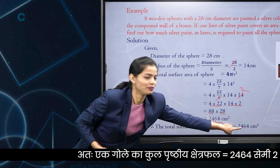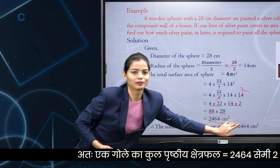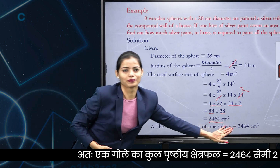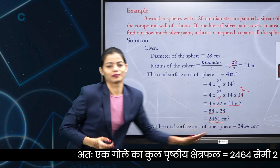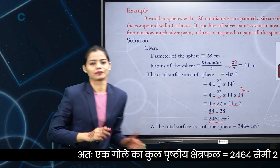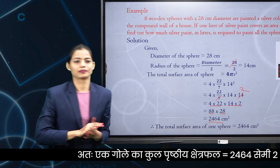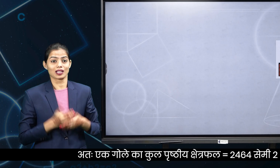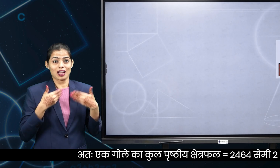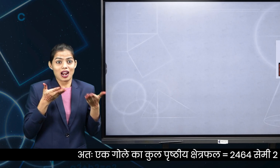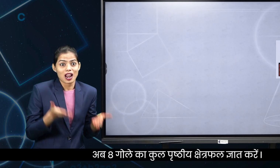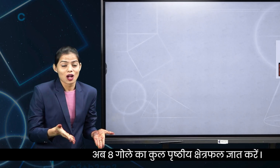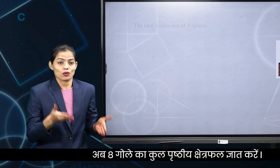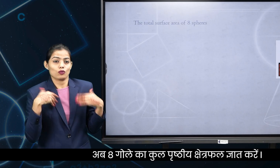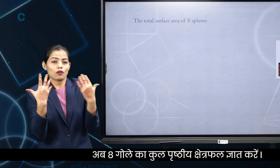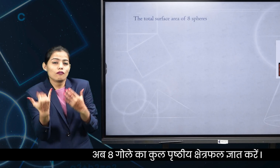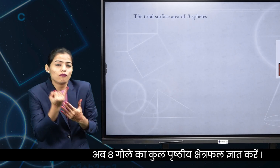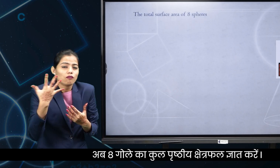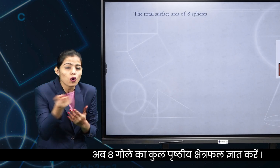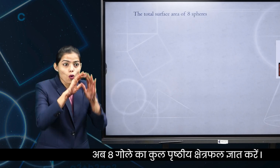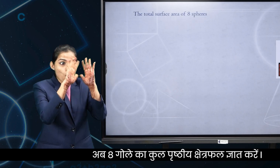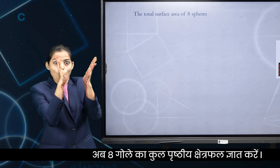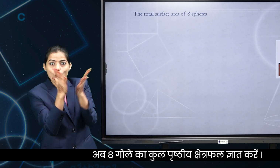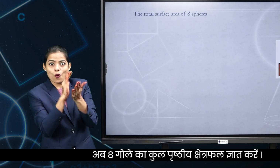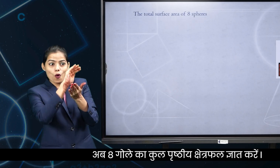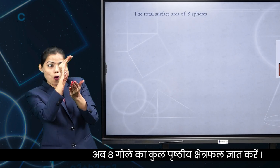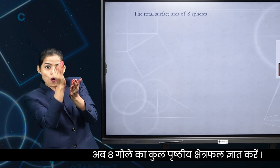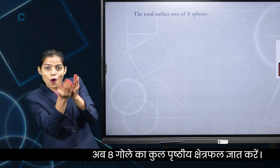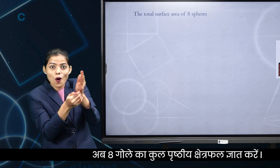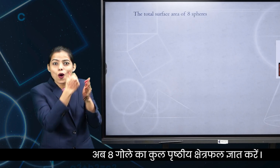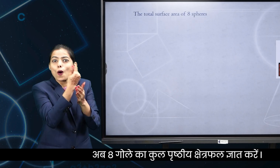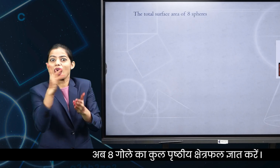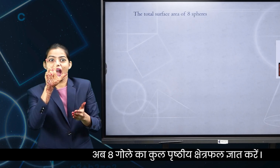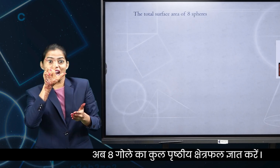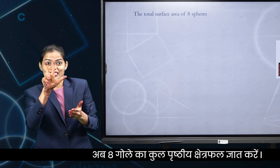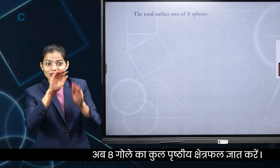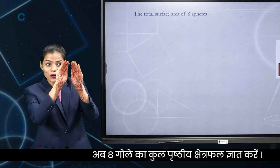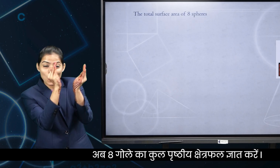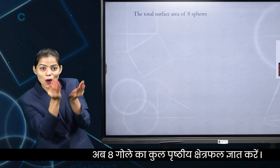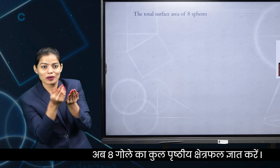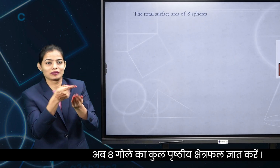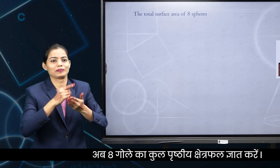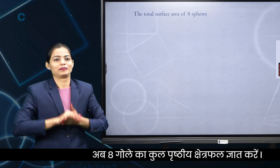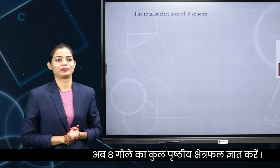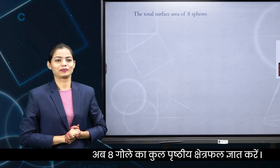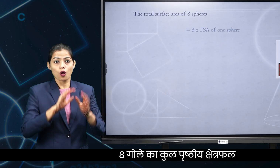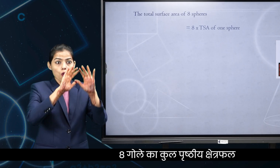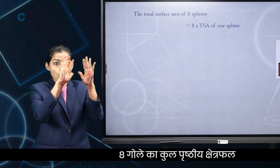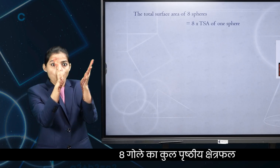स्क्वायर। जब 8 गोलों का कुल पृष्ठीय क्षेत्रफल ज्ञात करें, 8